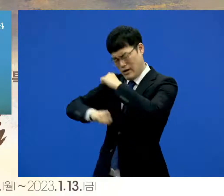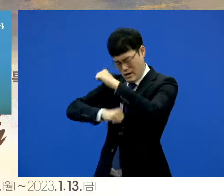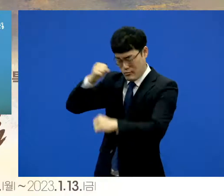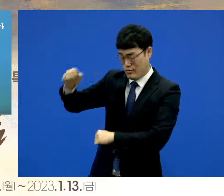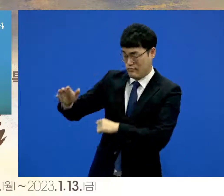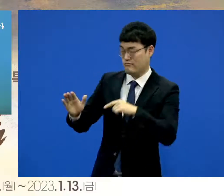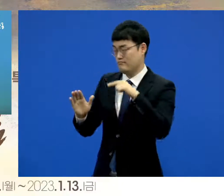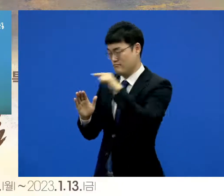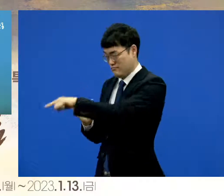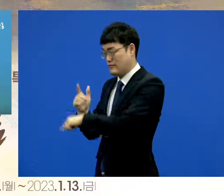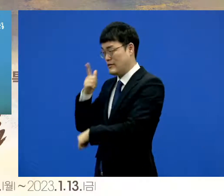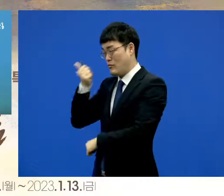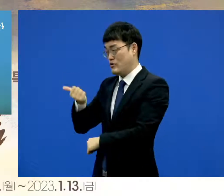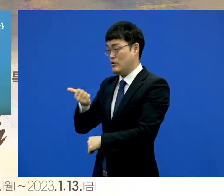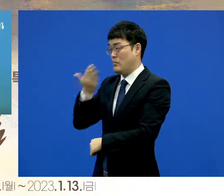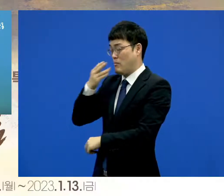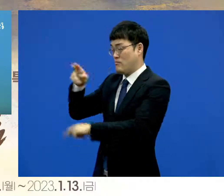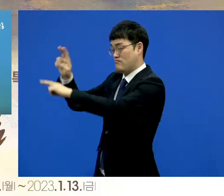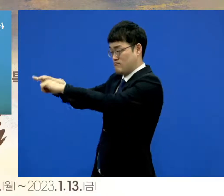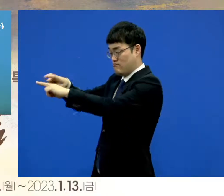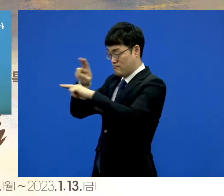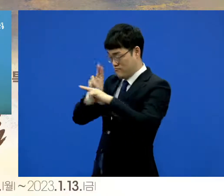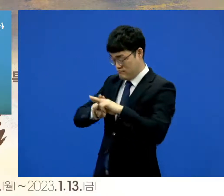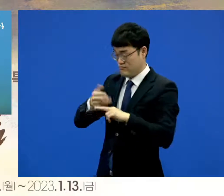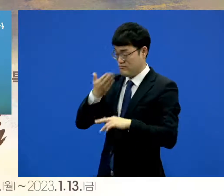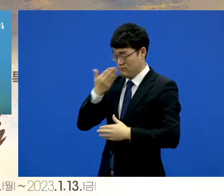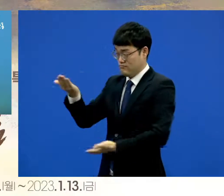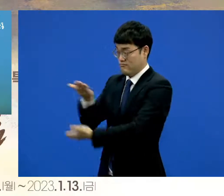아버지와 함께 식탁에 앉는 권리가 주어집니다.